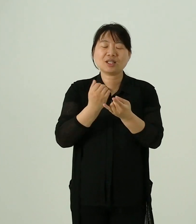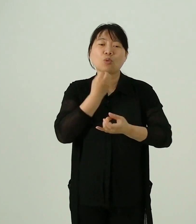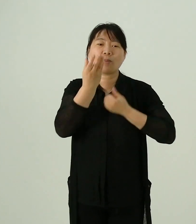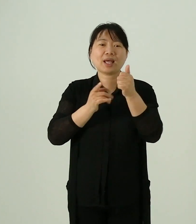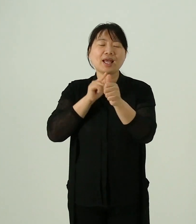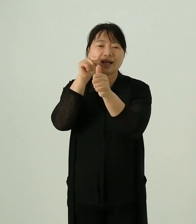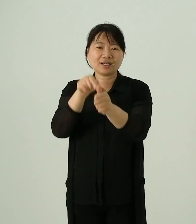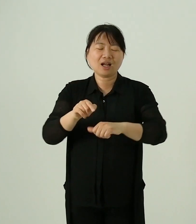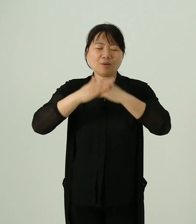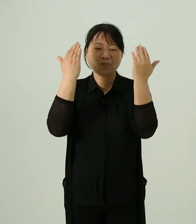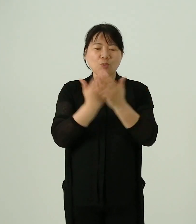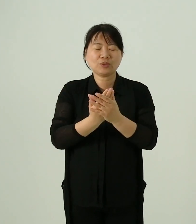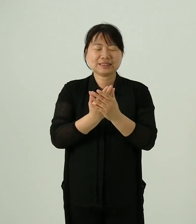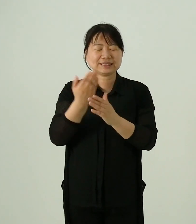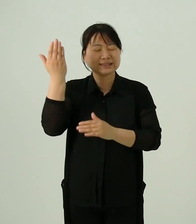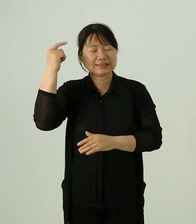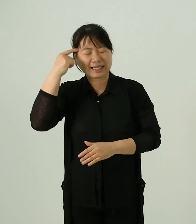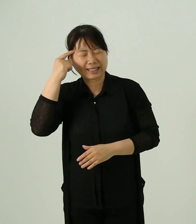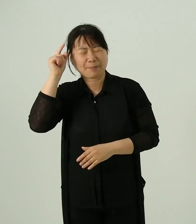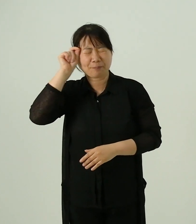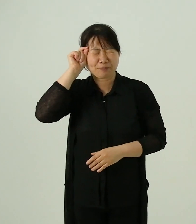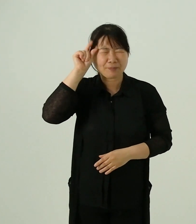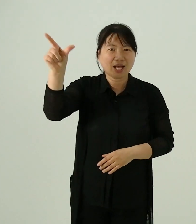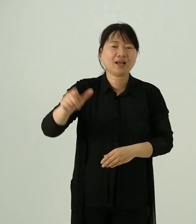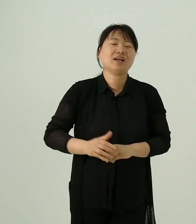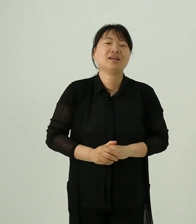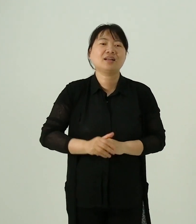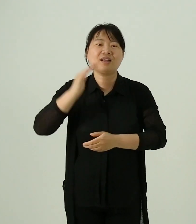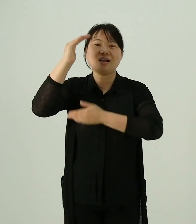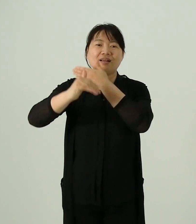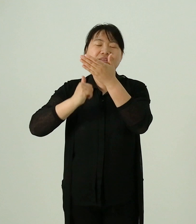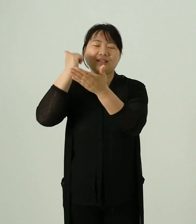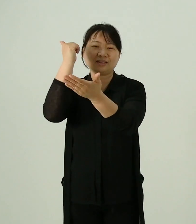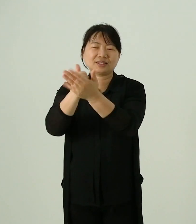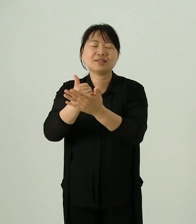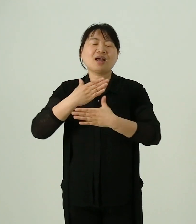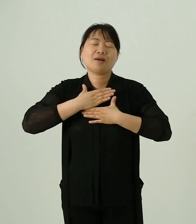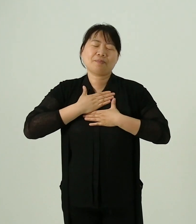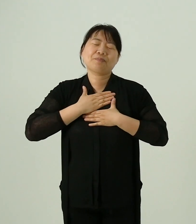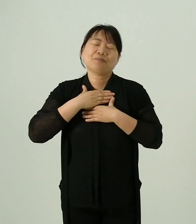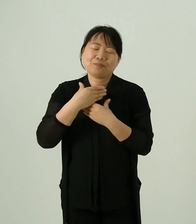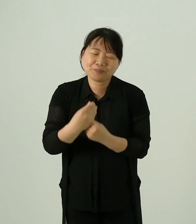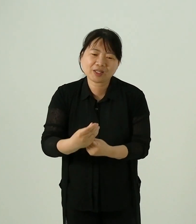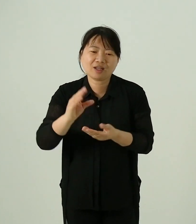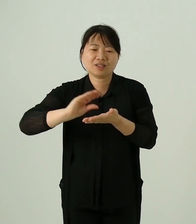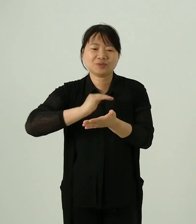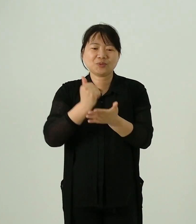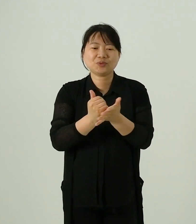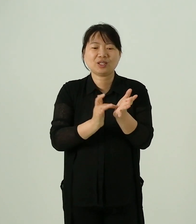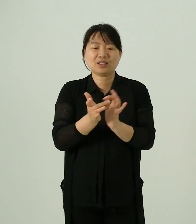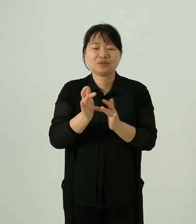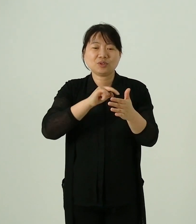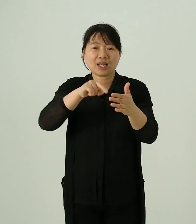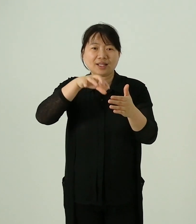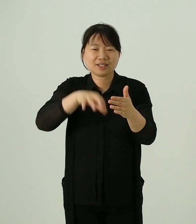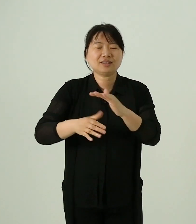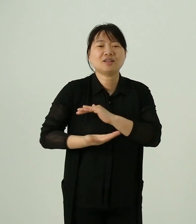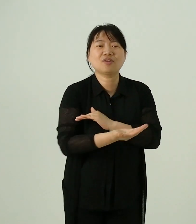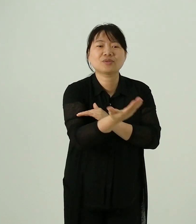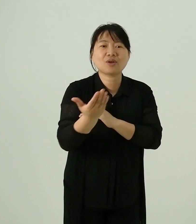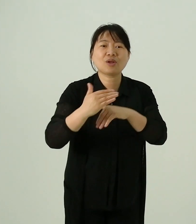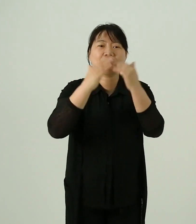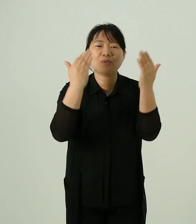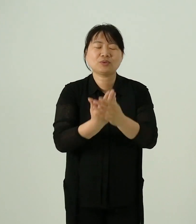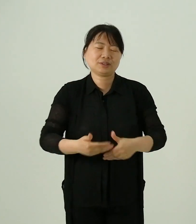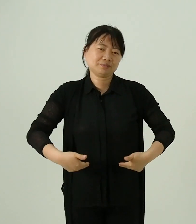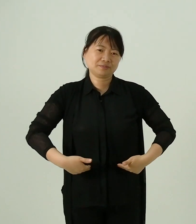그리하면 모든 지각에 뛰어난 하나님의 평강이 그리스도 예수 안에서 너희